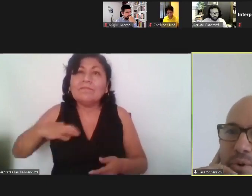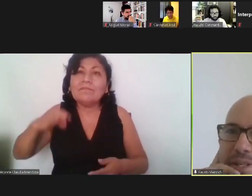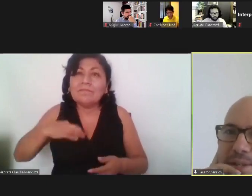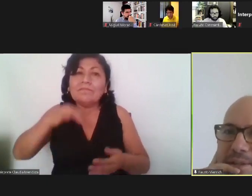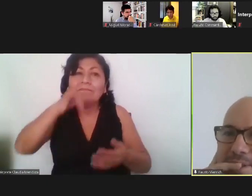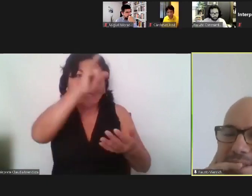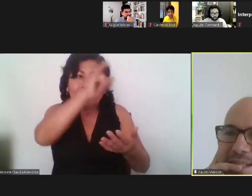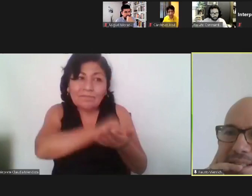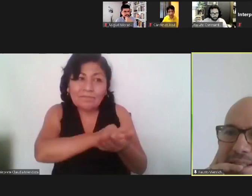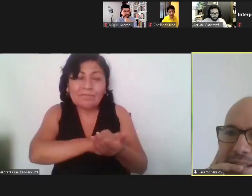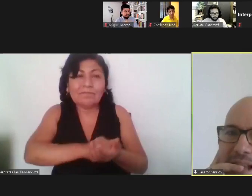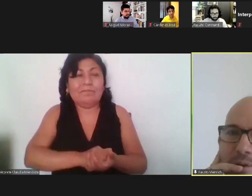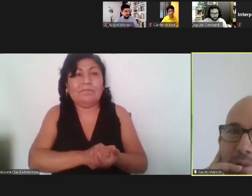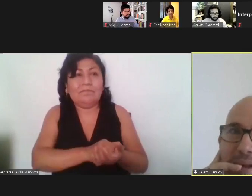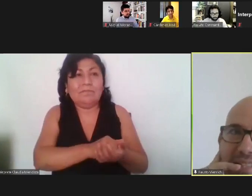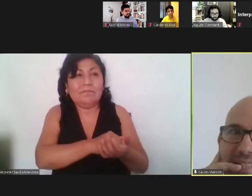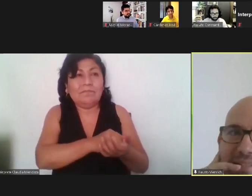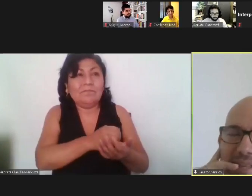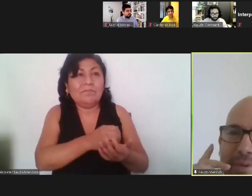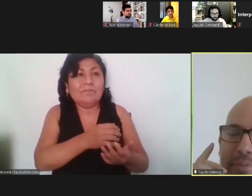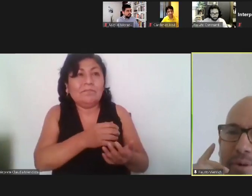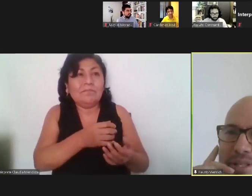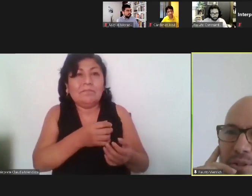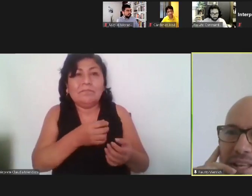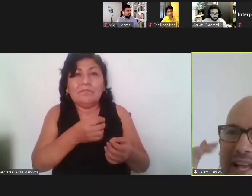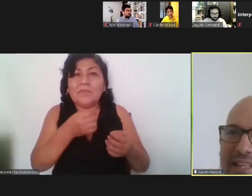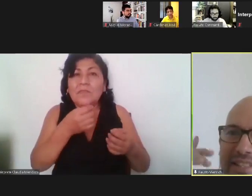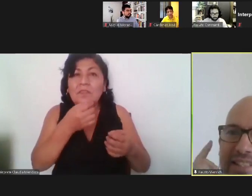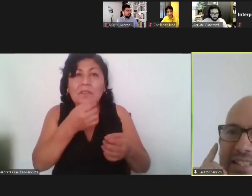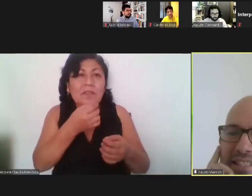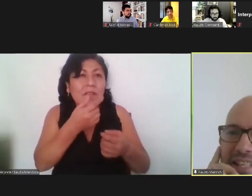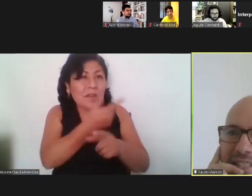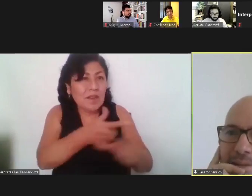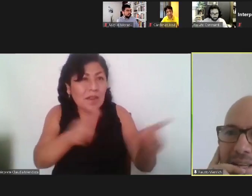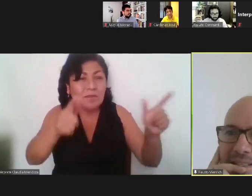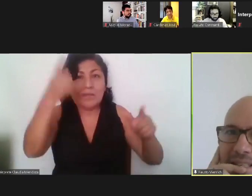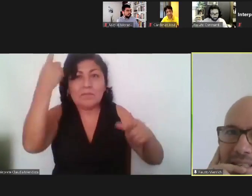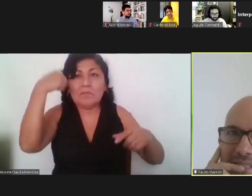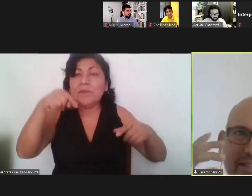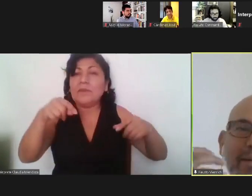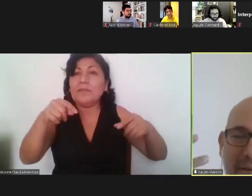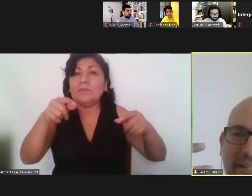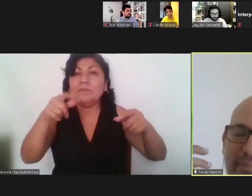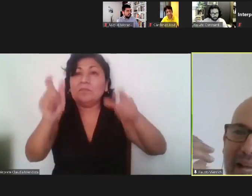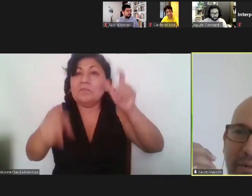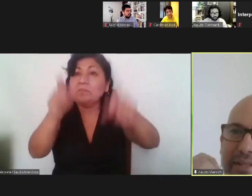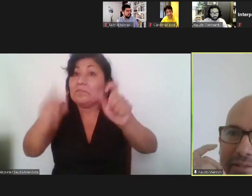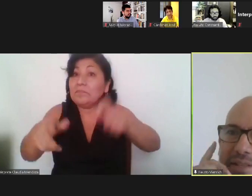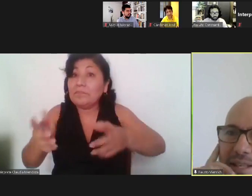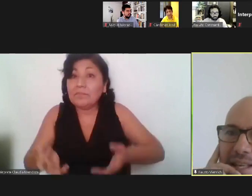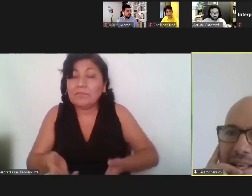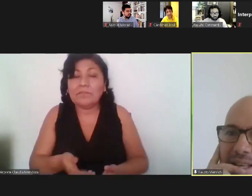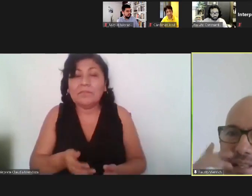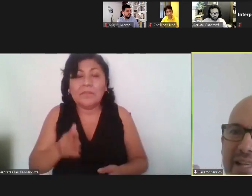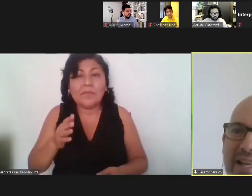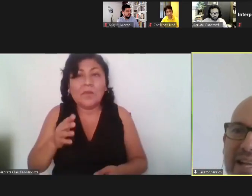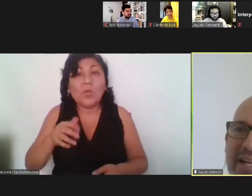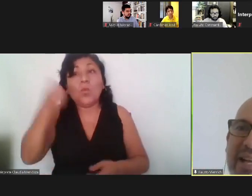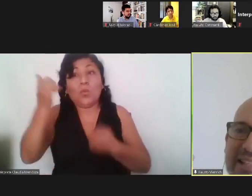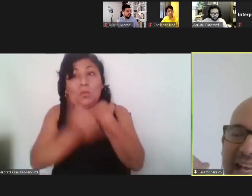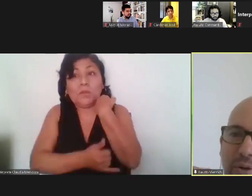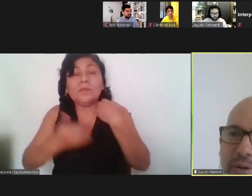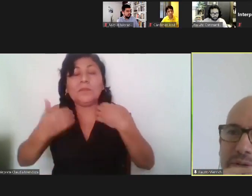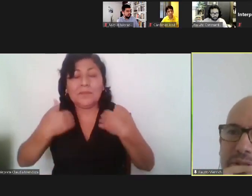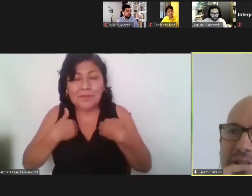dominio público? En algunos países habíamos visto que ya hay ciertas iniciativas que se han plasmado